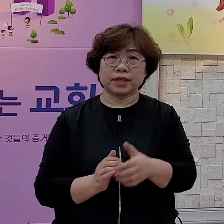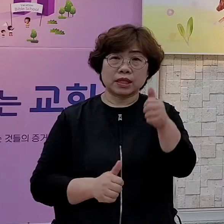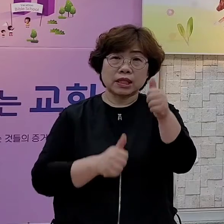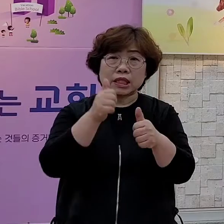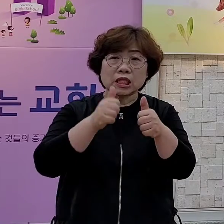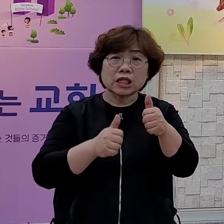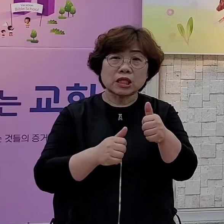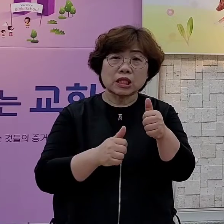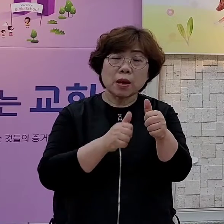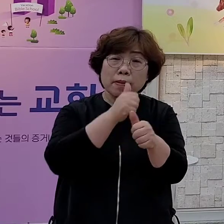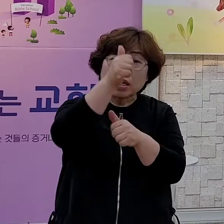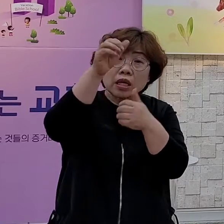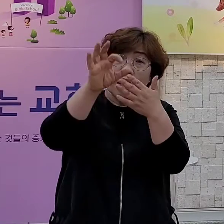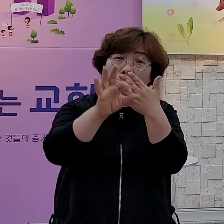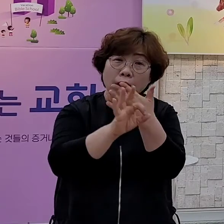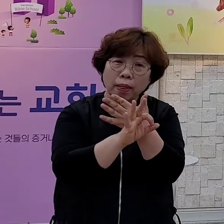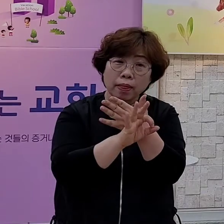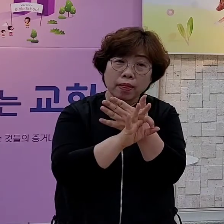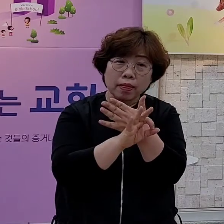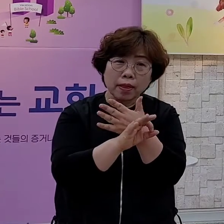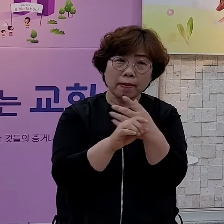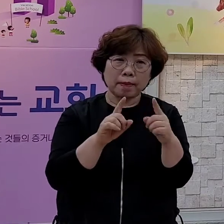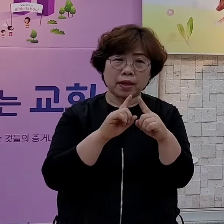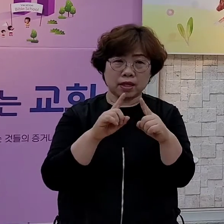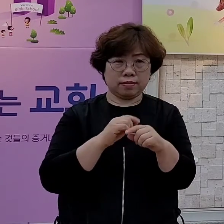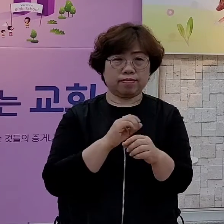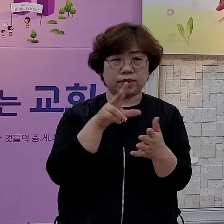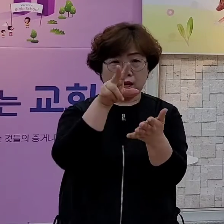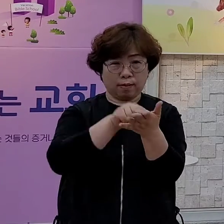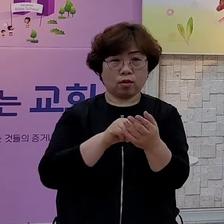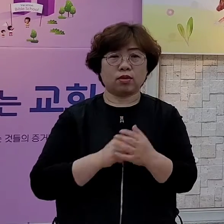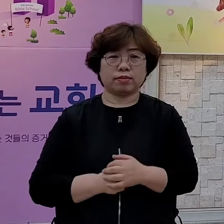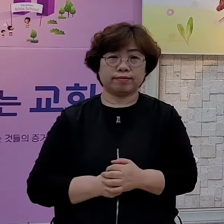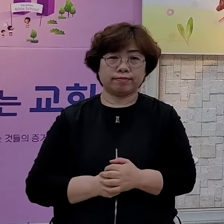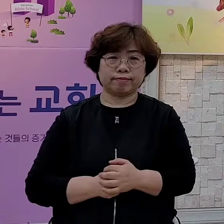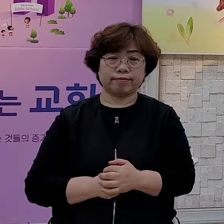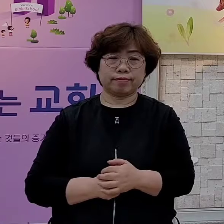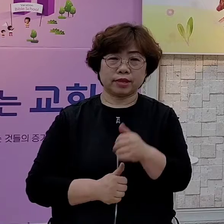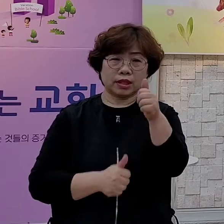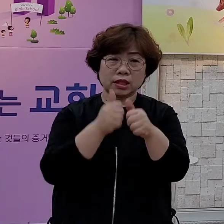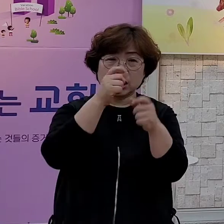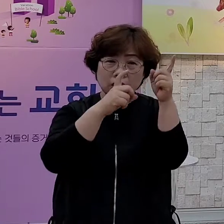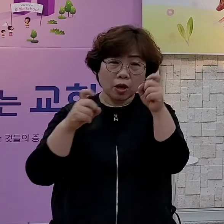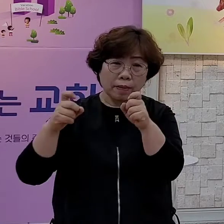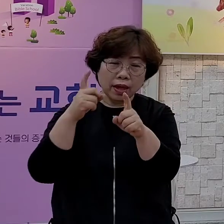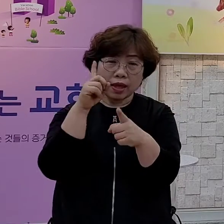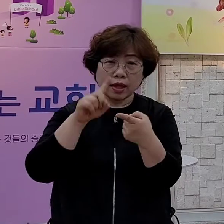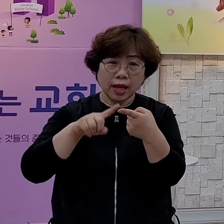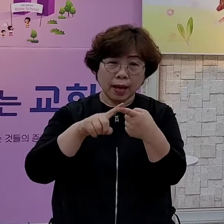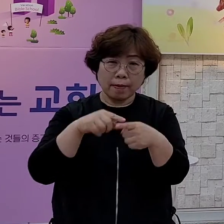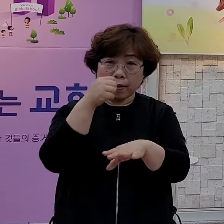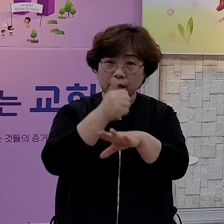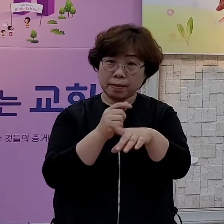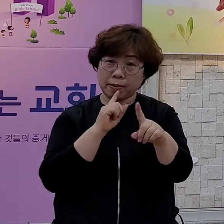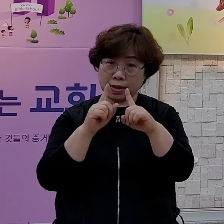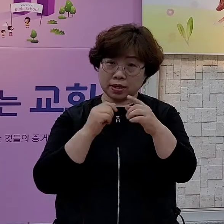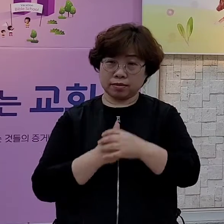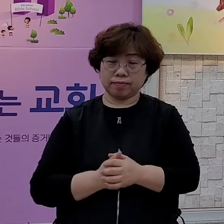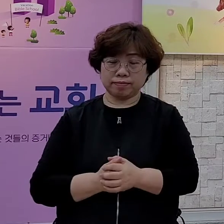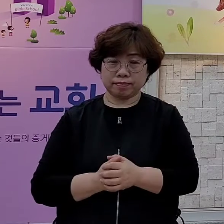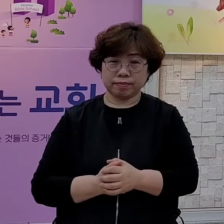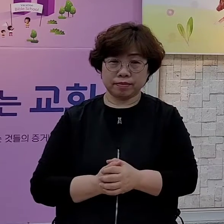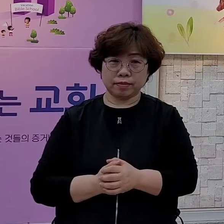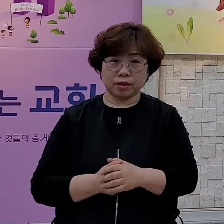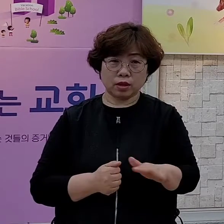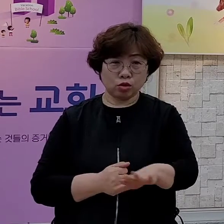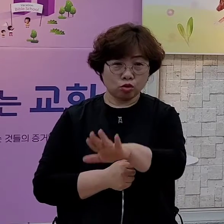시험을 이기려면이라는 제목으로 시험에 대한 이제 마지막 말씀을 오늘 함께 나누기를 원합니다. 여러분, 우리가